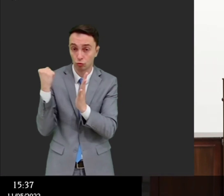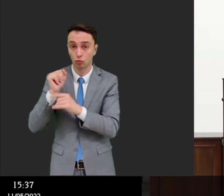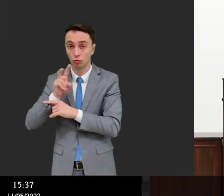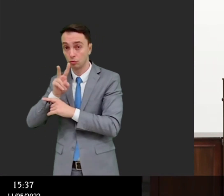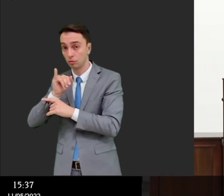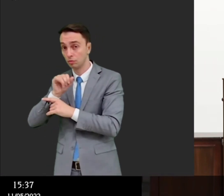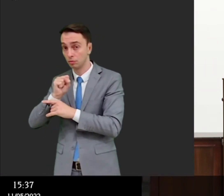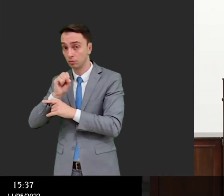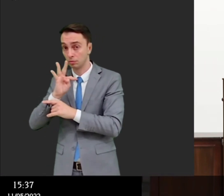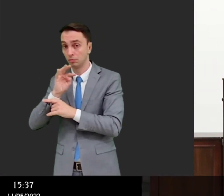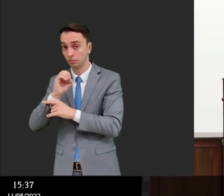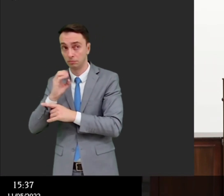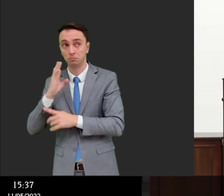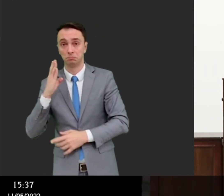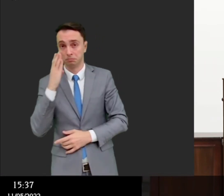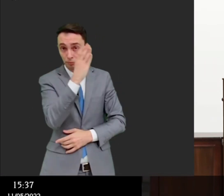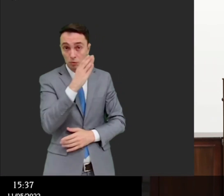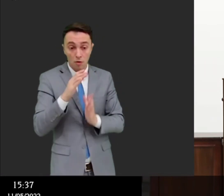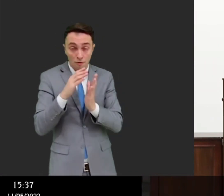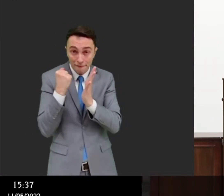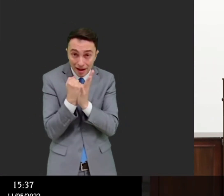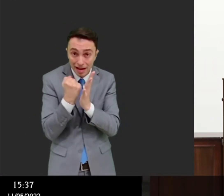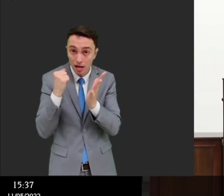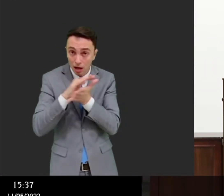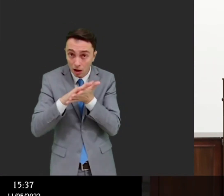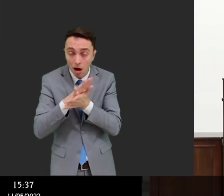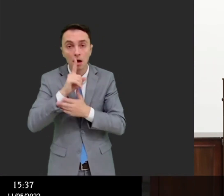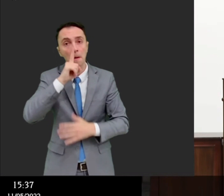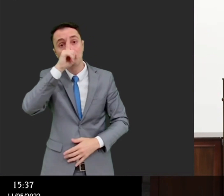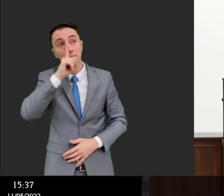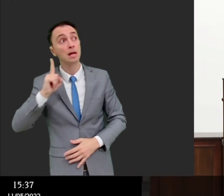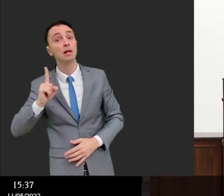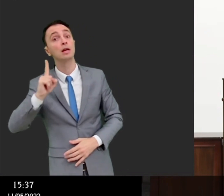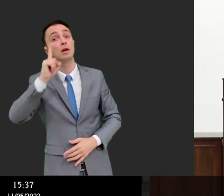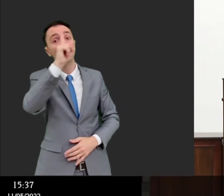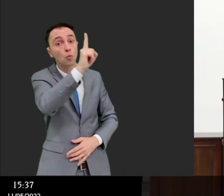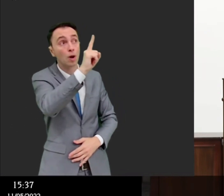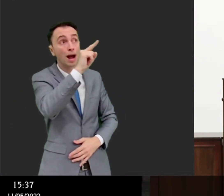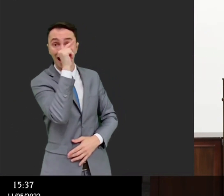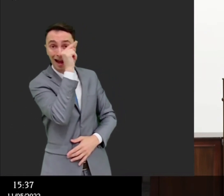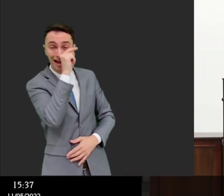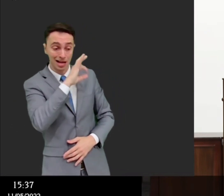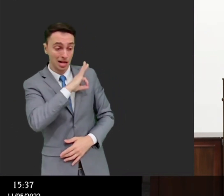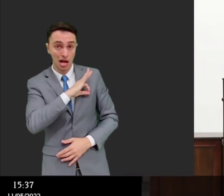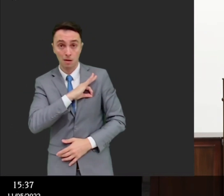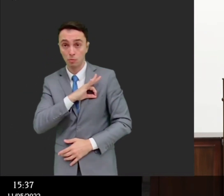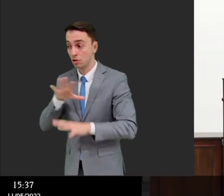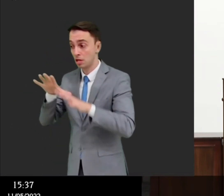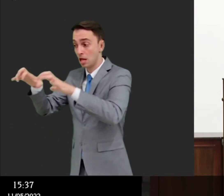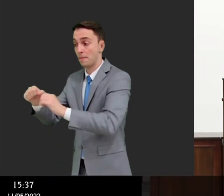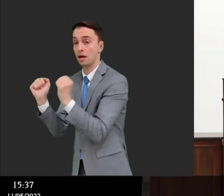ser presos e deportados. Isso acontece mesmo, que eles não vão ficar com ninguém lá na